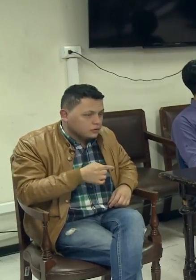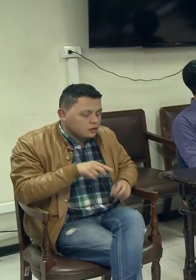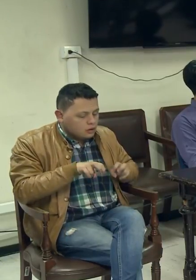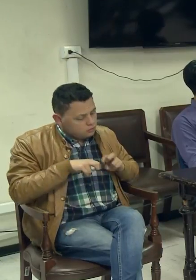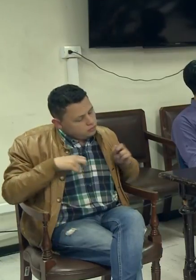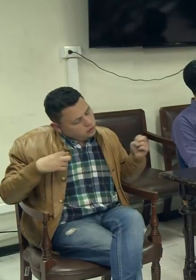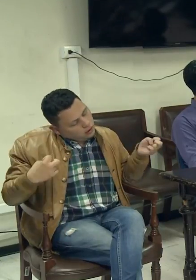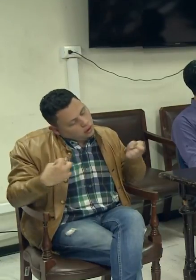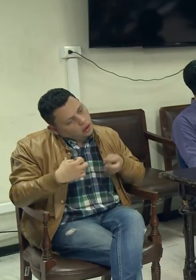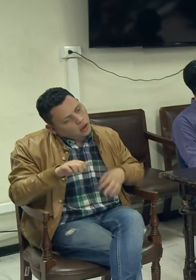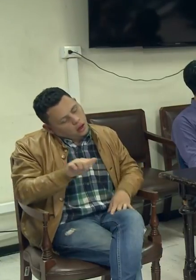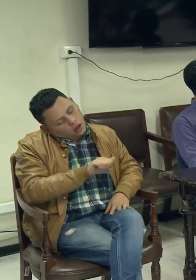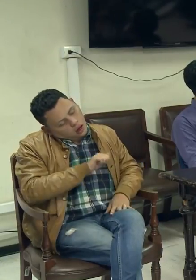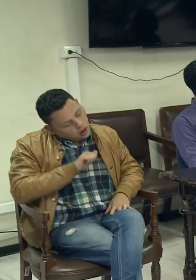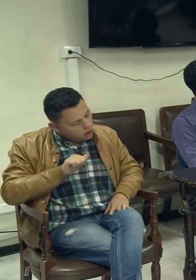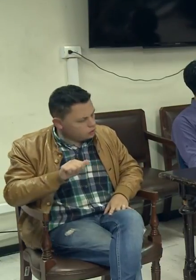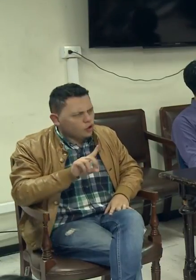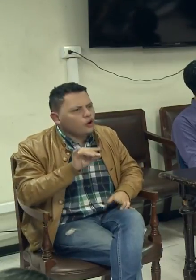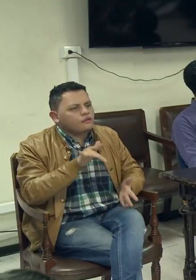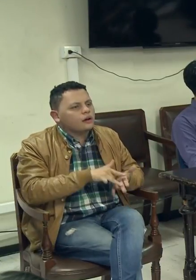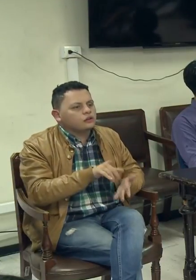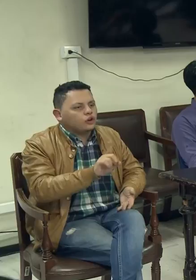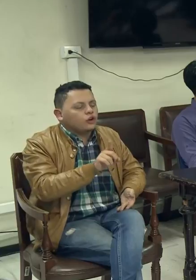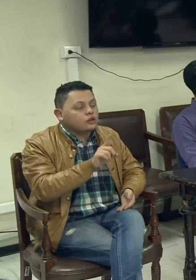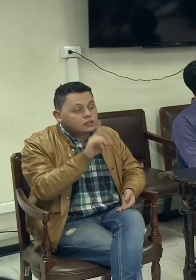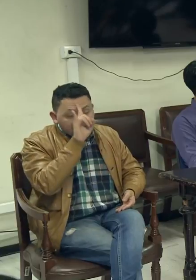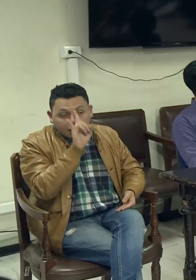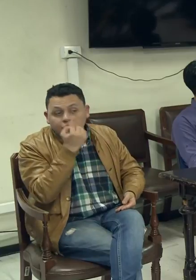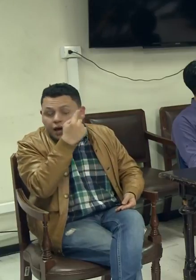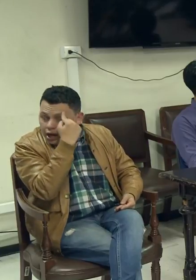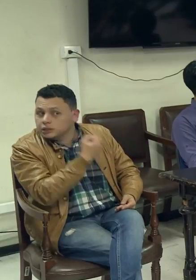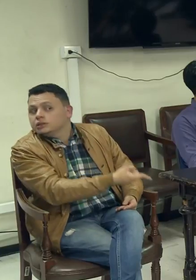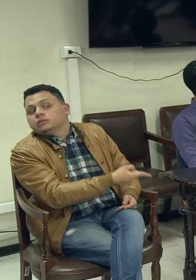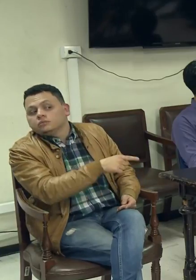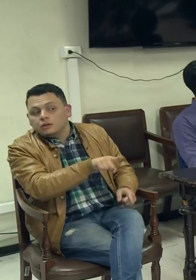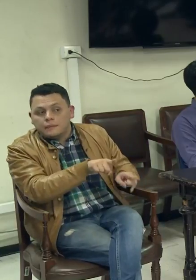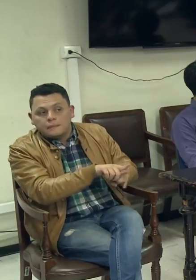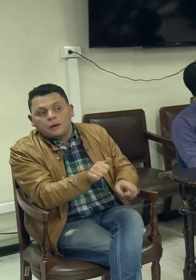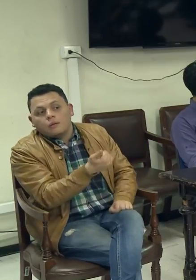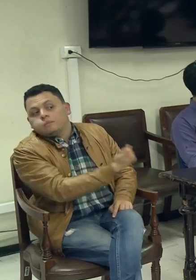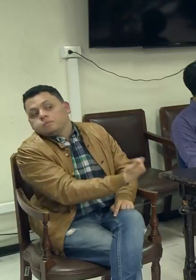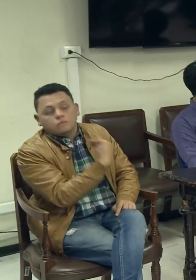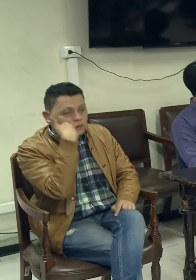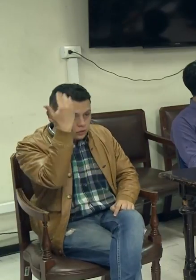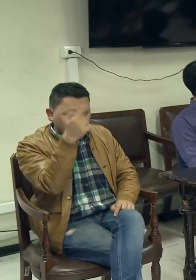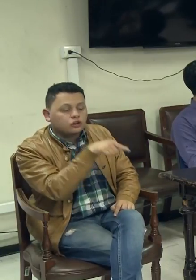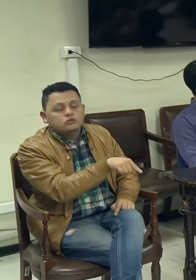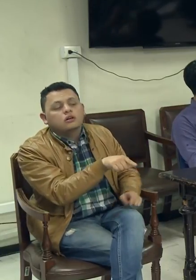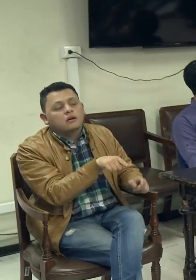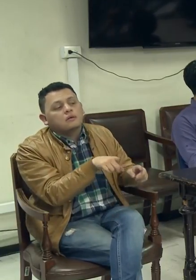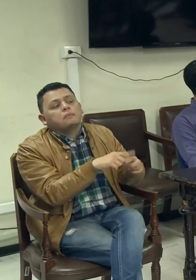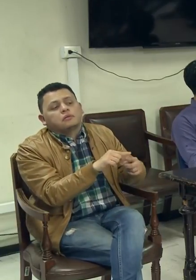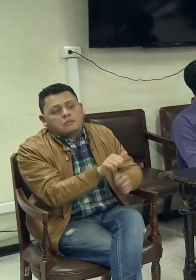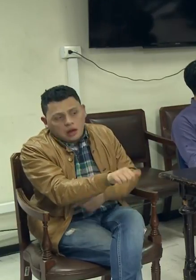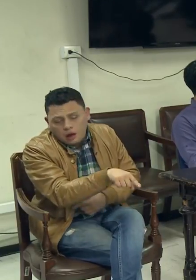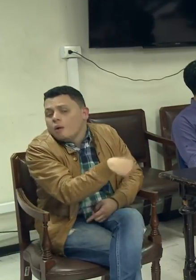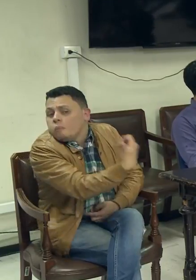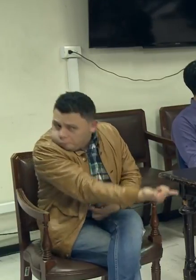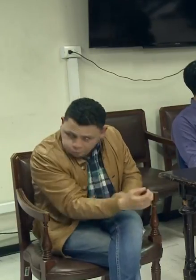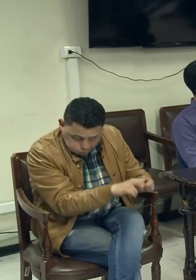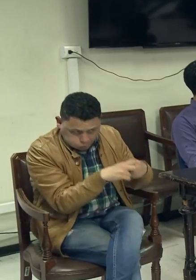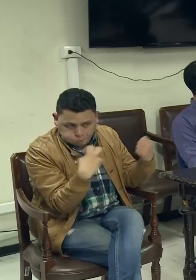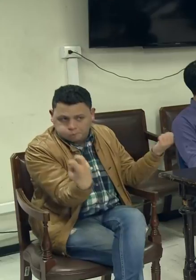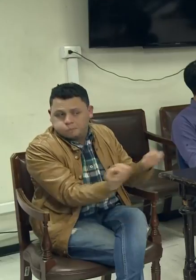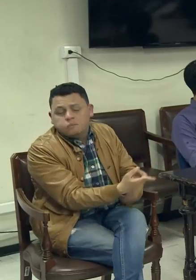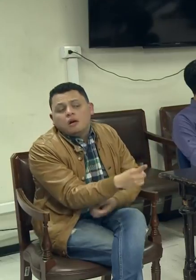de mujeres, no iba. Sabía que su hermana mayor iba al círculo de mujeres, que una prima iba al círculo de mujeres,